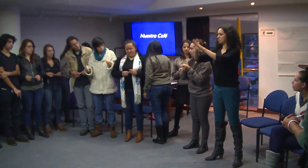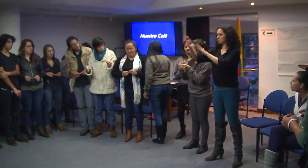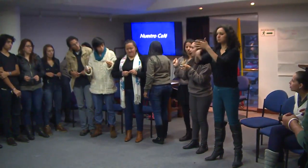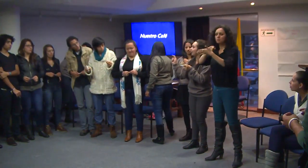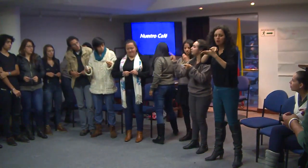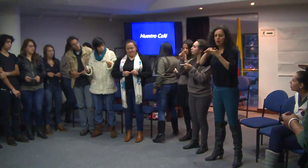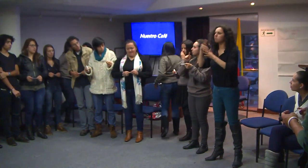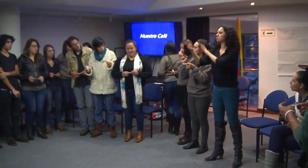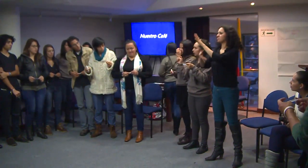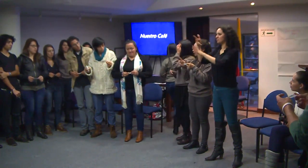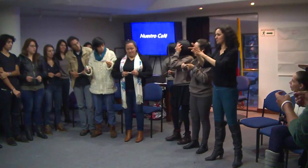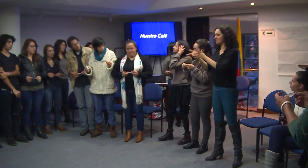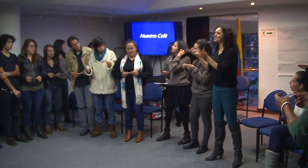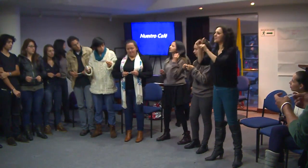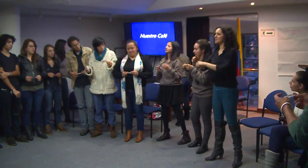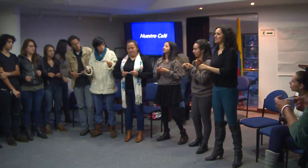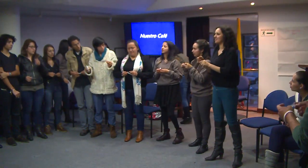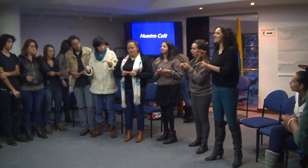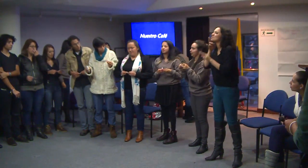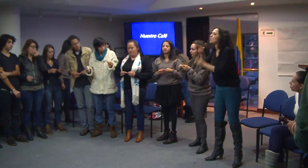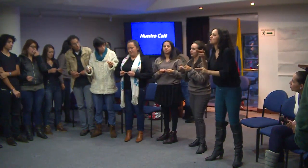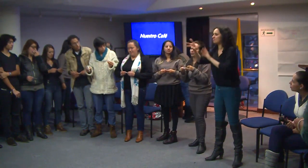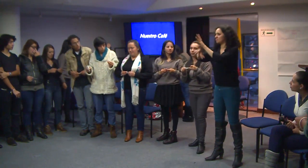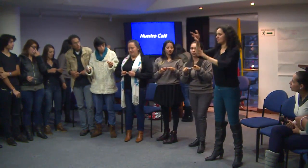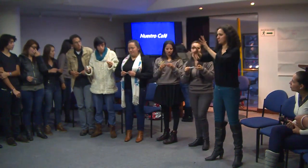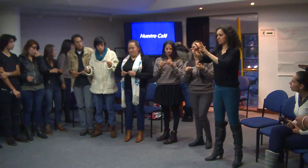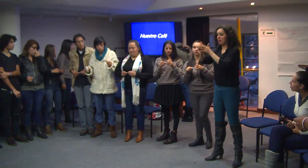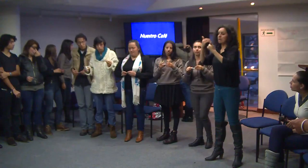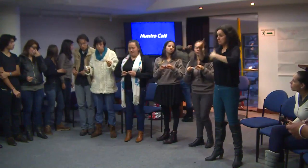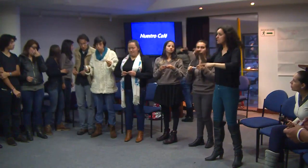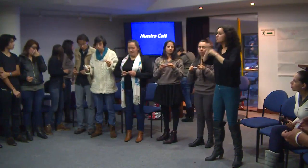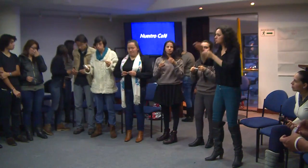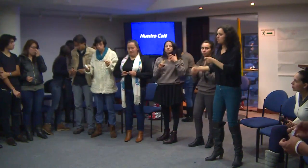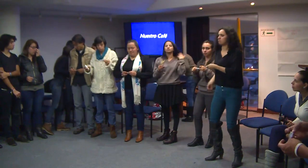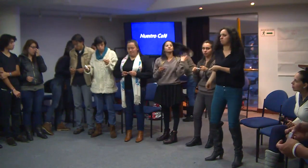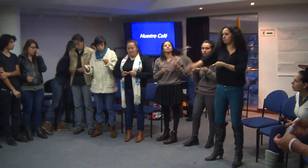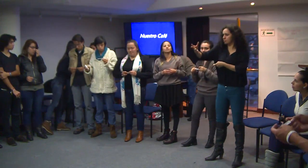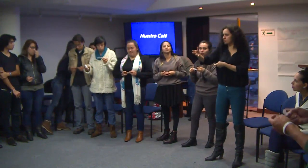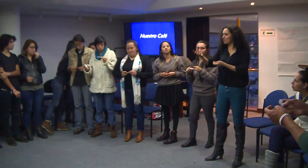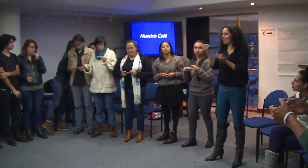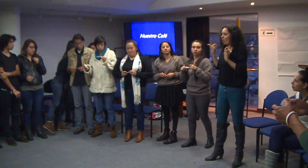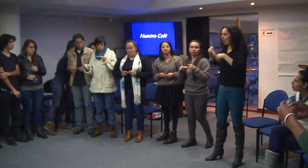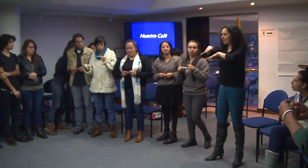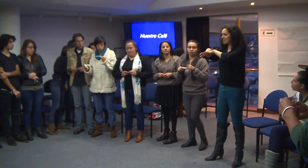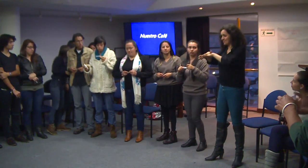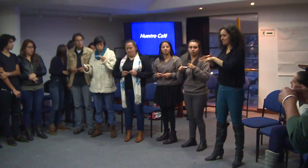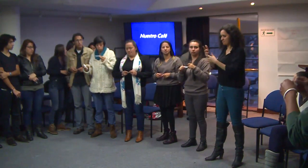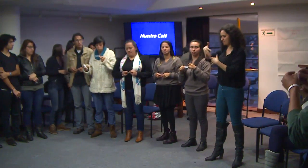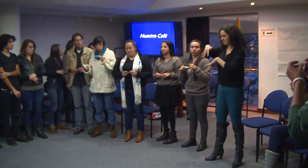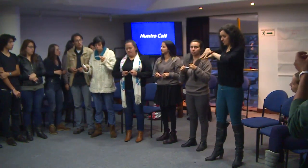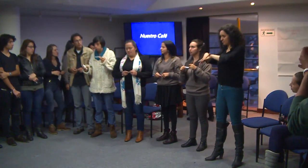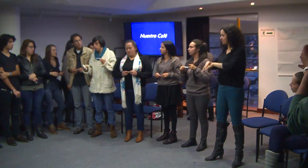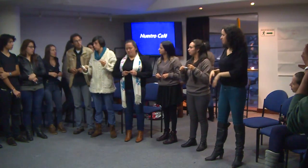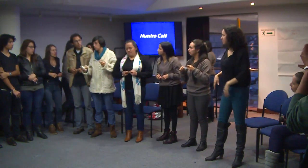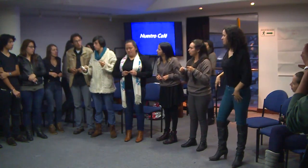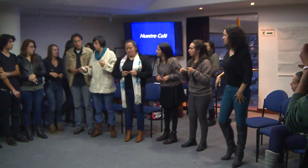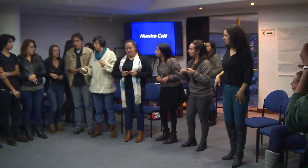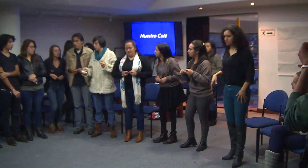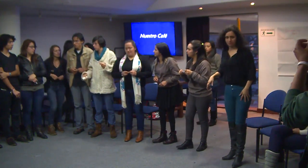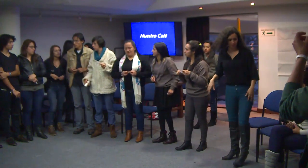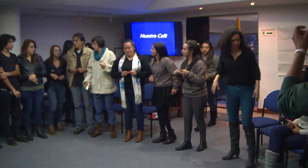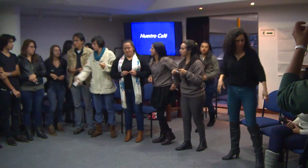la lana para ir formando una telaraña. ¿Listo? Okay. Listo. Entonces, soy más preparada